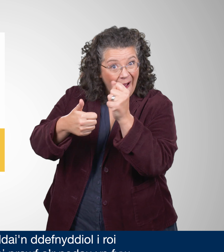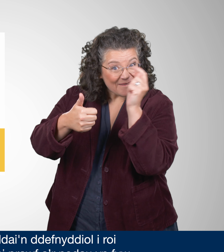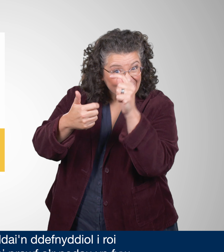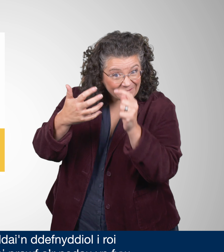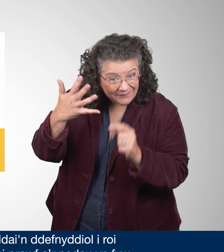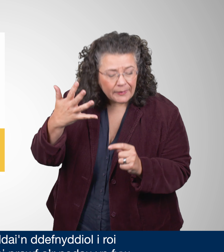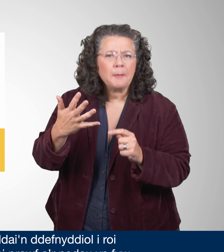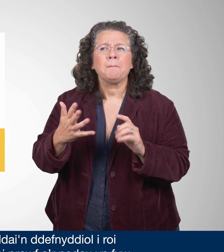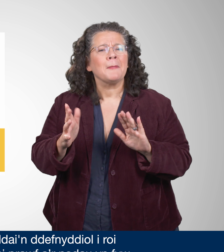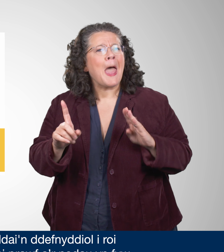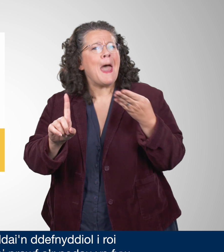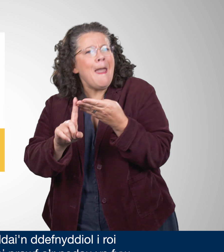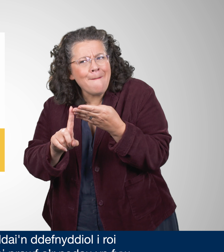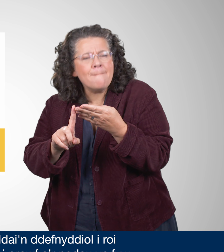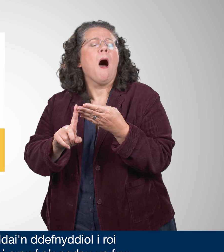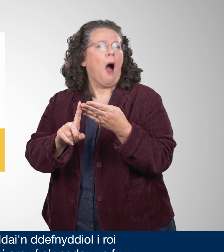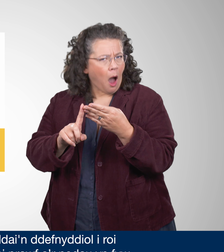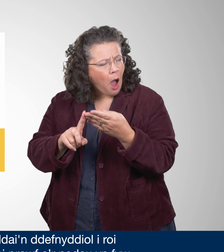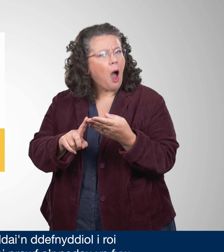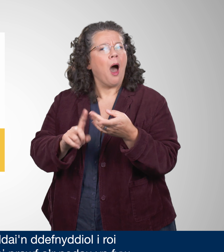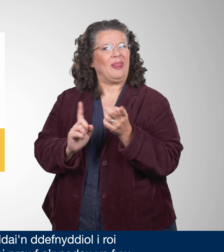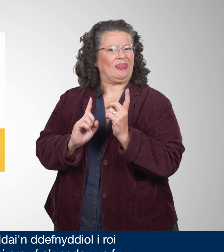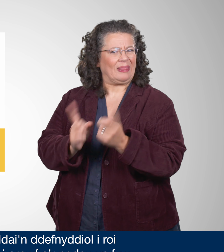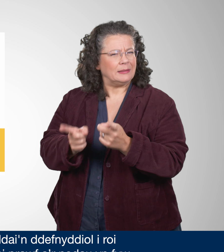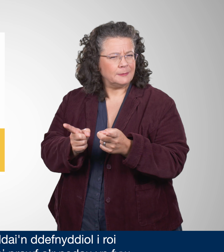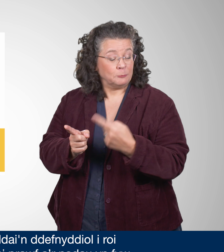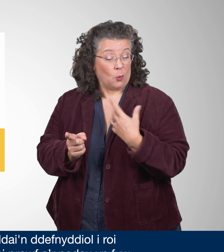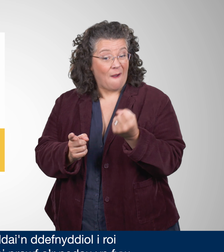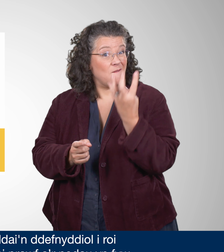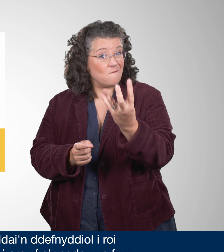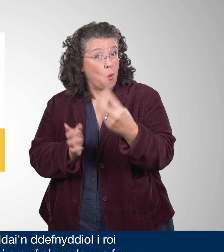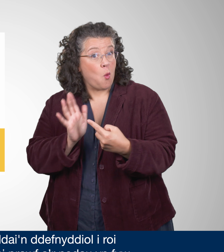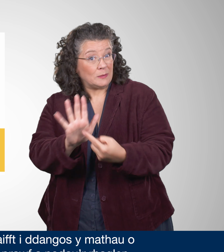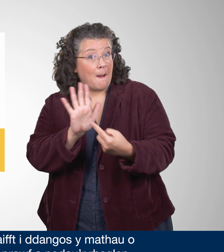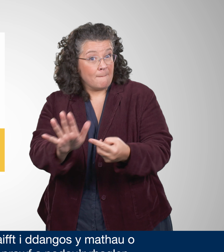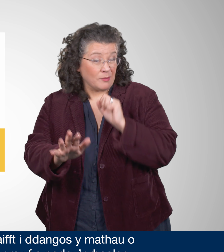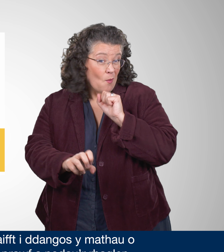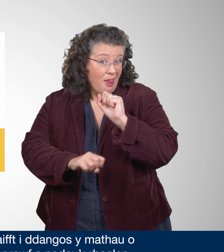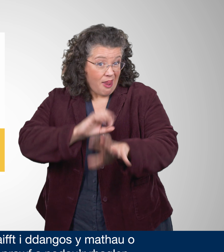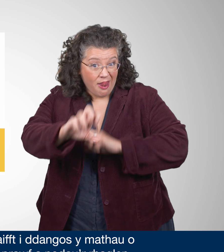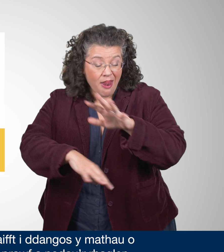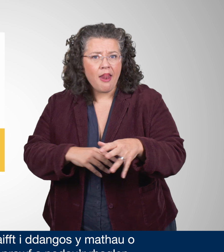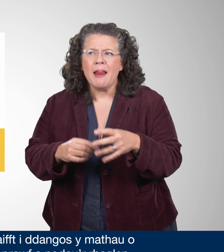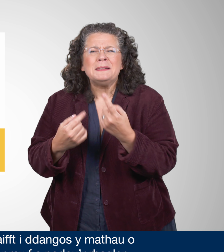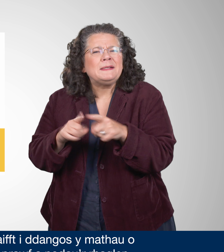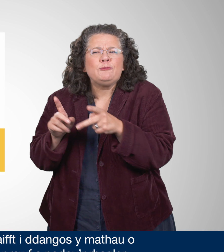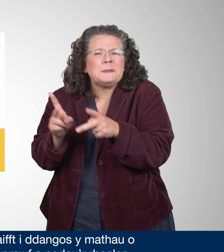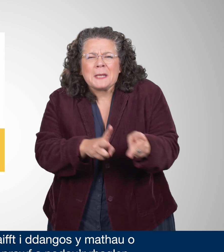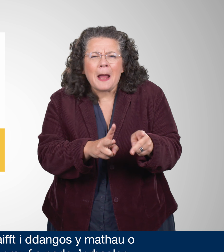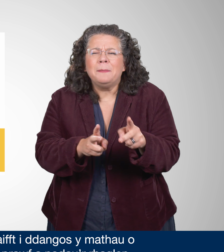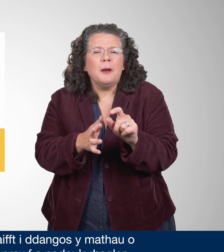a'r Nodau yn fyw. Rydym wedi rhoi 4 enghraifft i ddangos y mathau